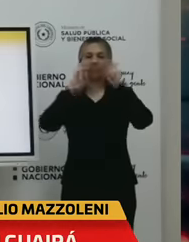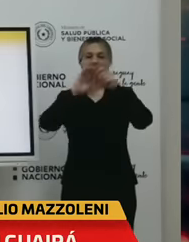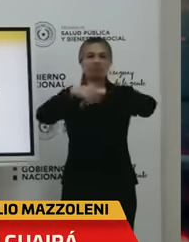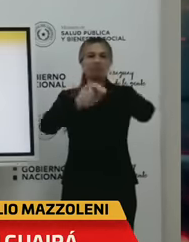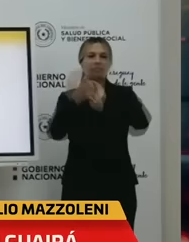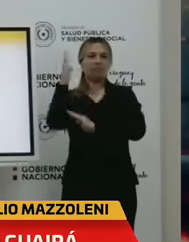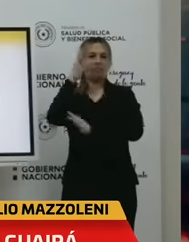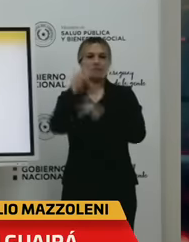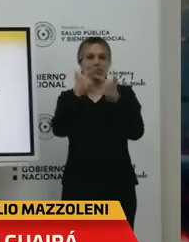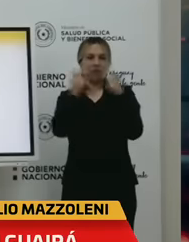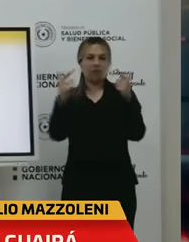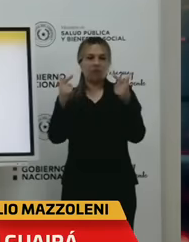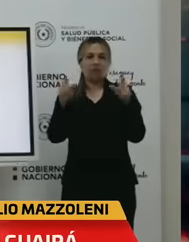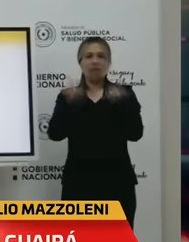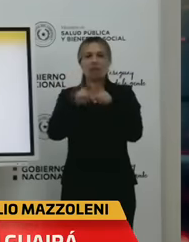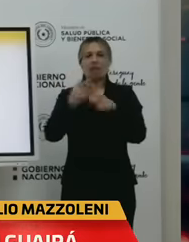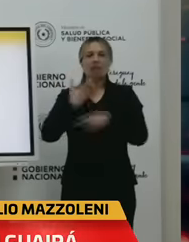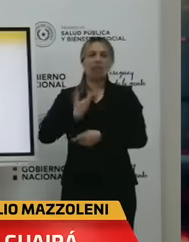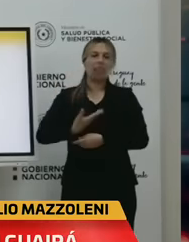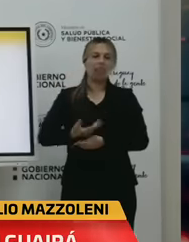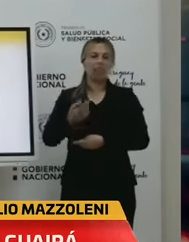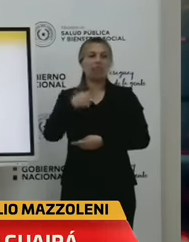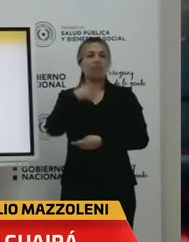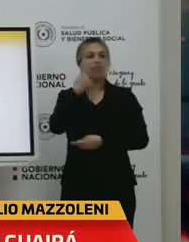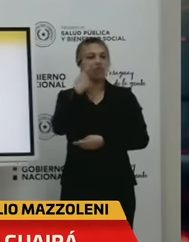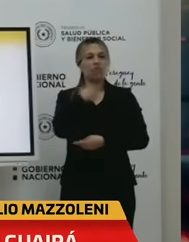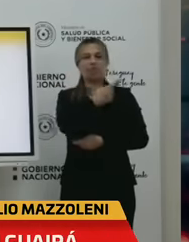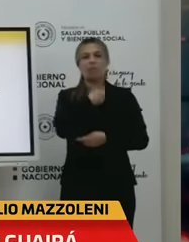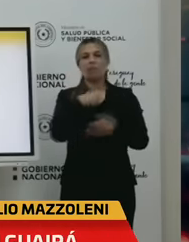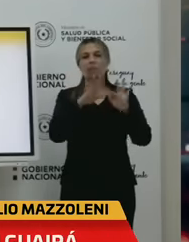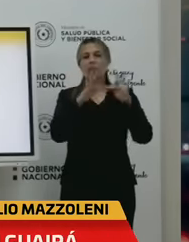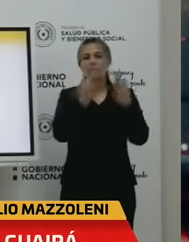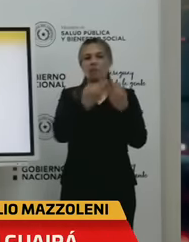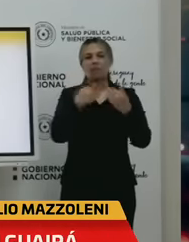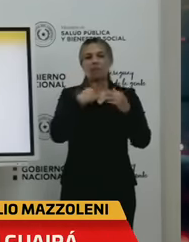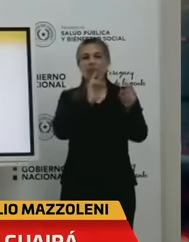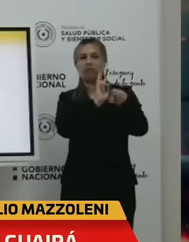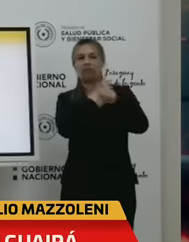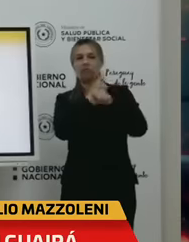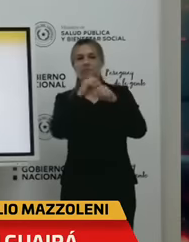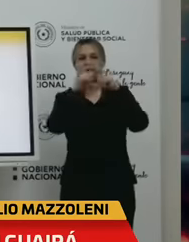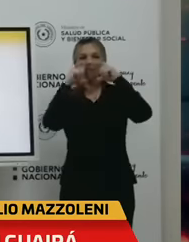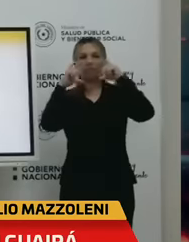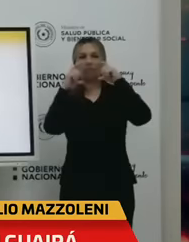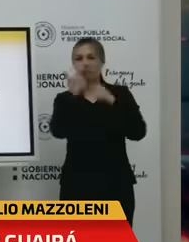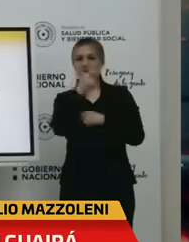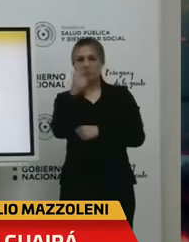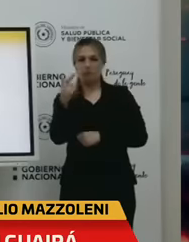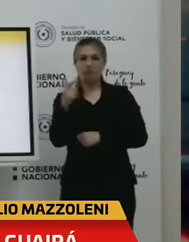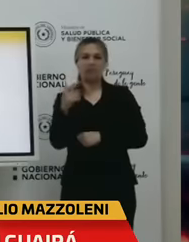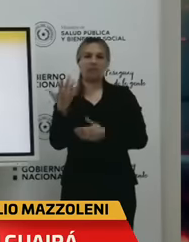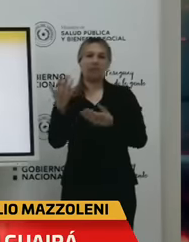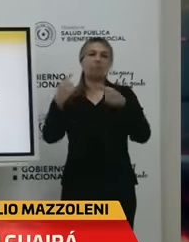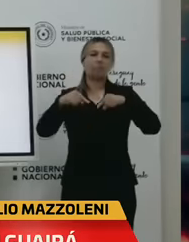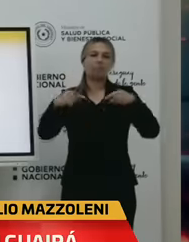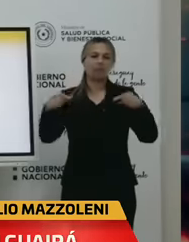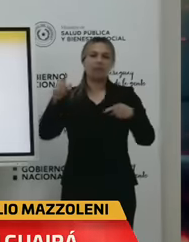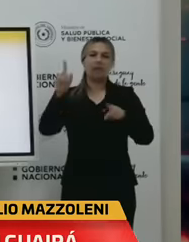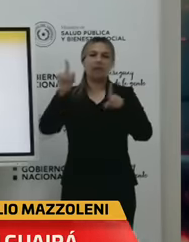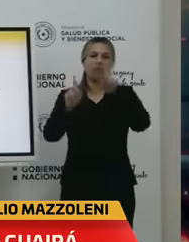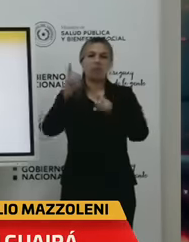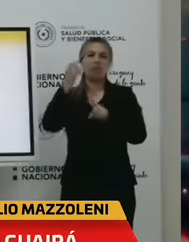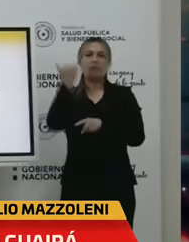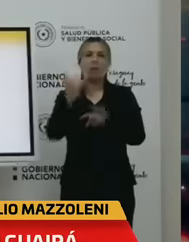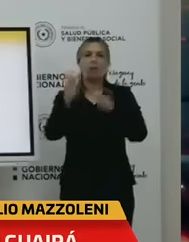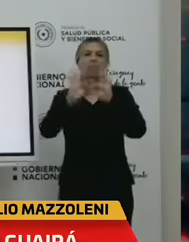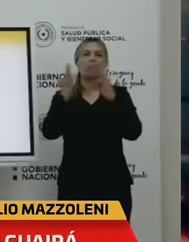bajar la guardia cuando estamos en contacto con personas que no son familiares, me refiero a gente de la